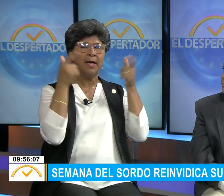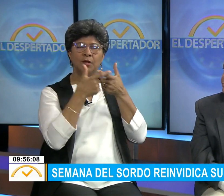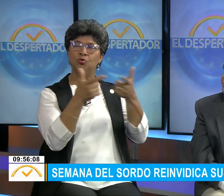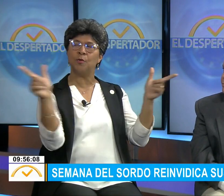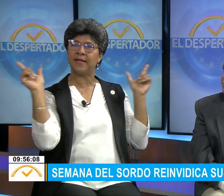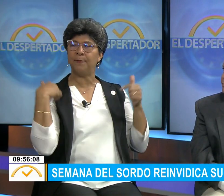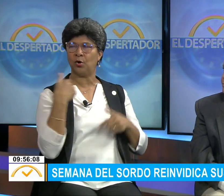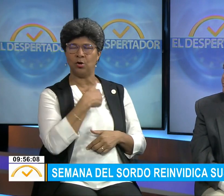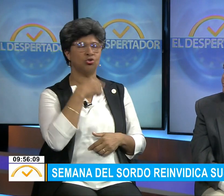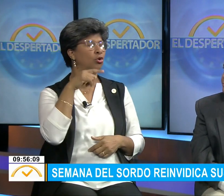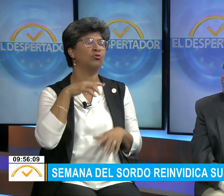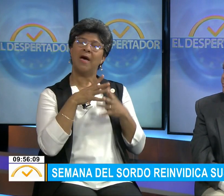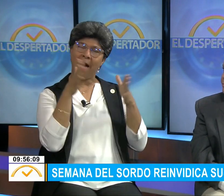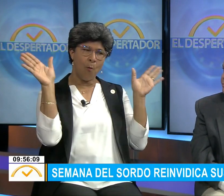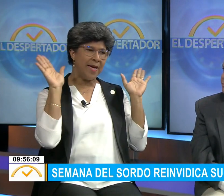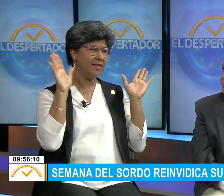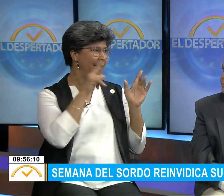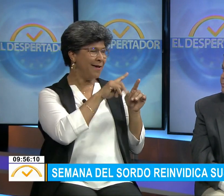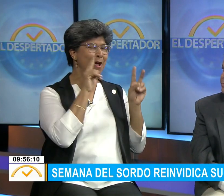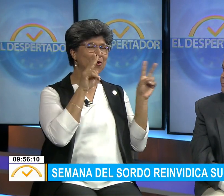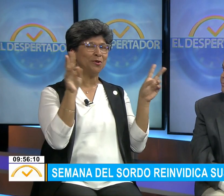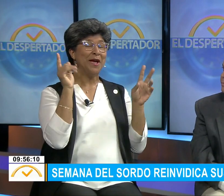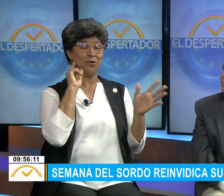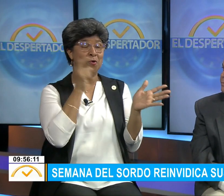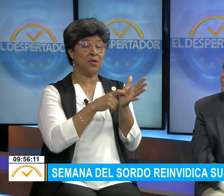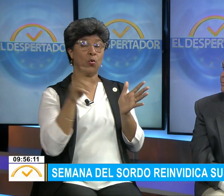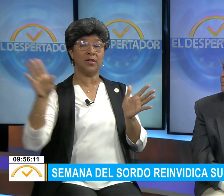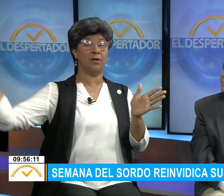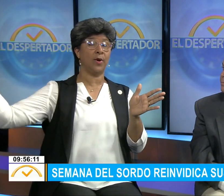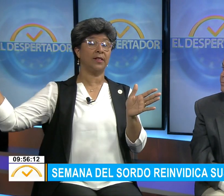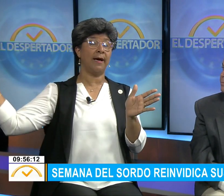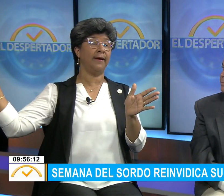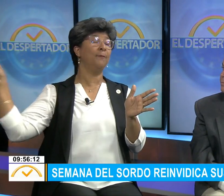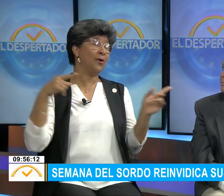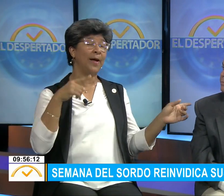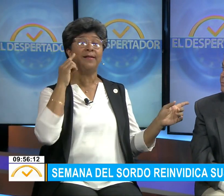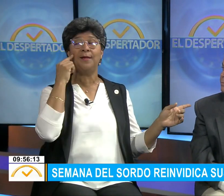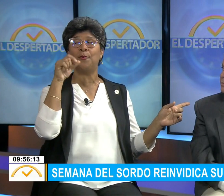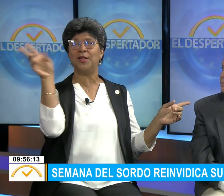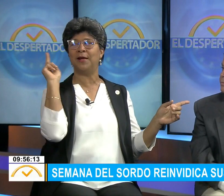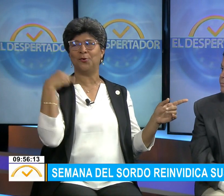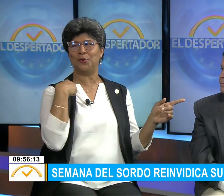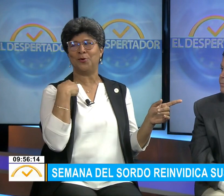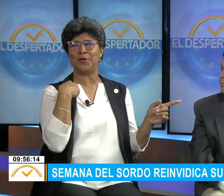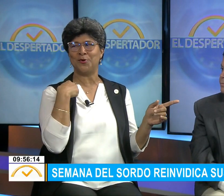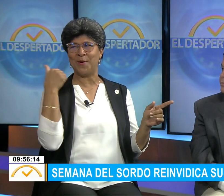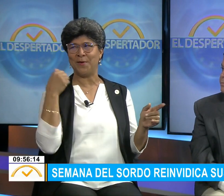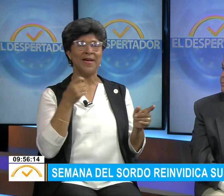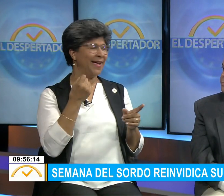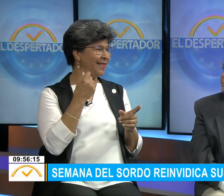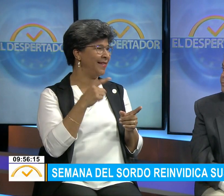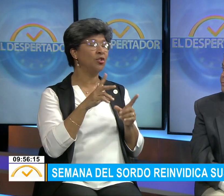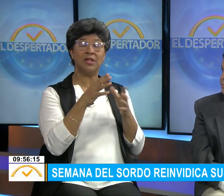es mucho más amplio que nosotros. Aumenta. Y ellos, yo no me doy cuenta de lo que está aquí, pero él sí puede ver lo que yo no veo. ¿Entiendes? Entonces,